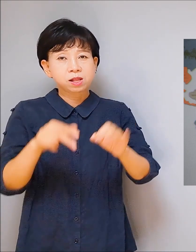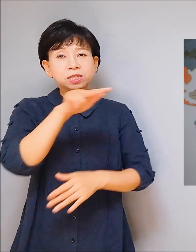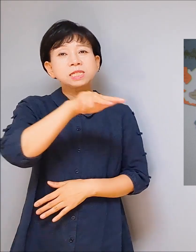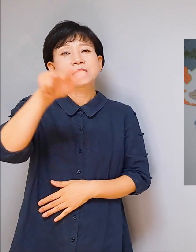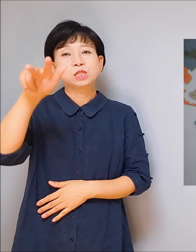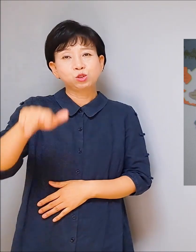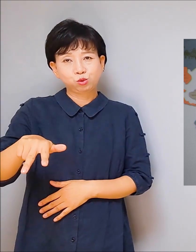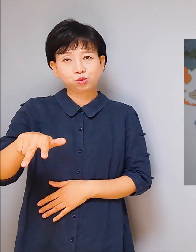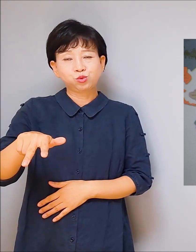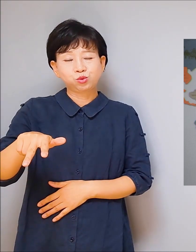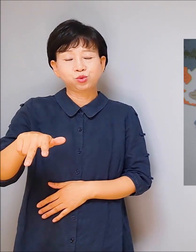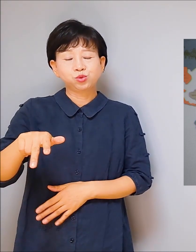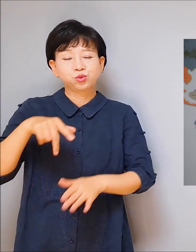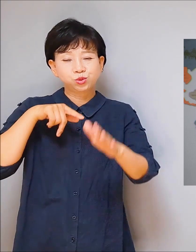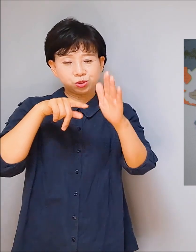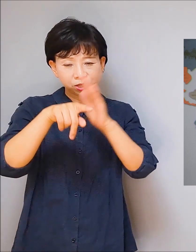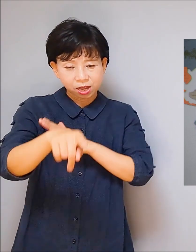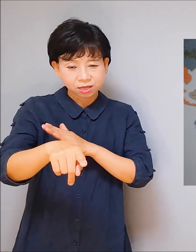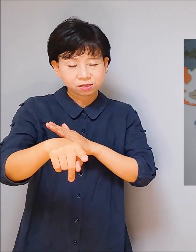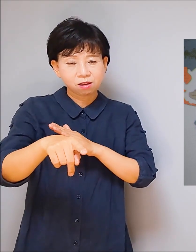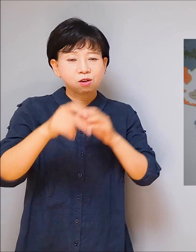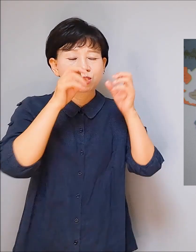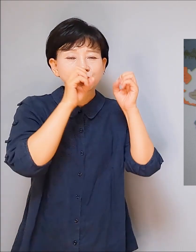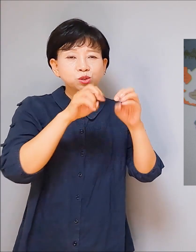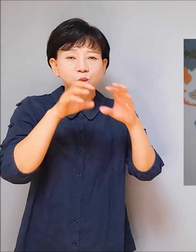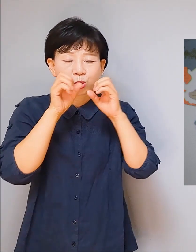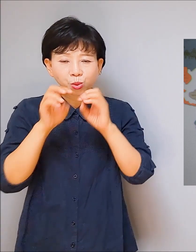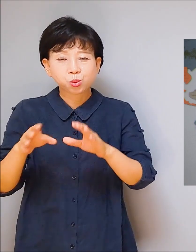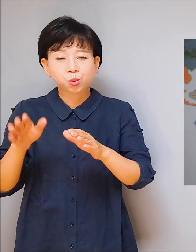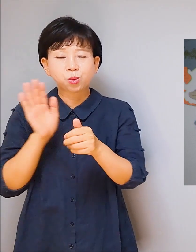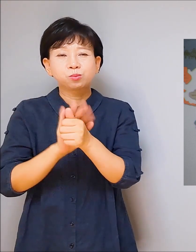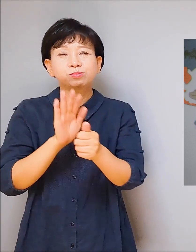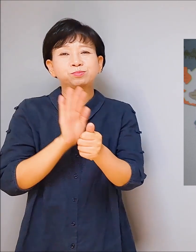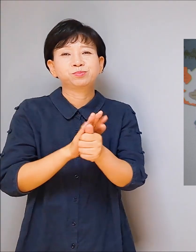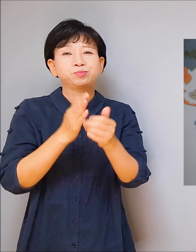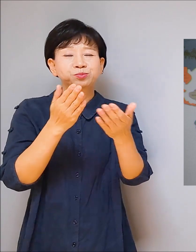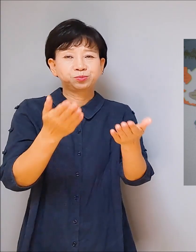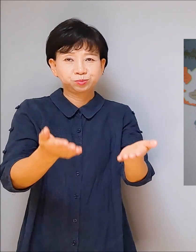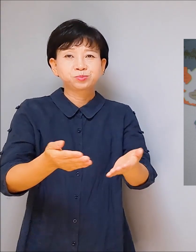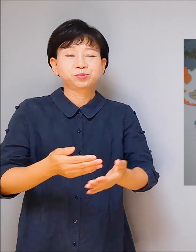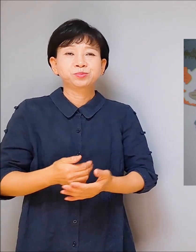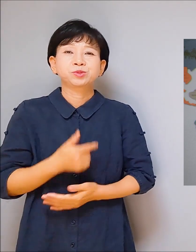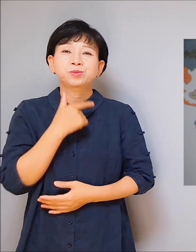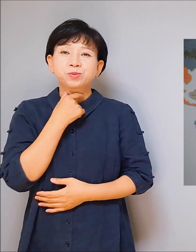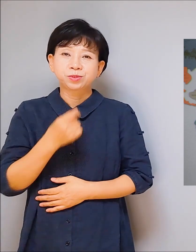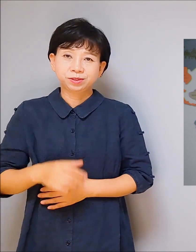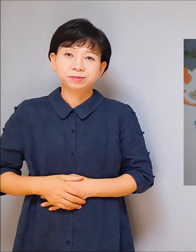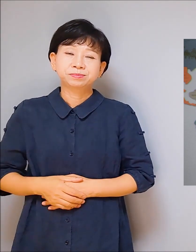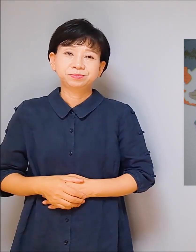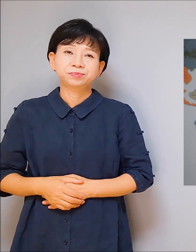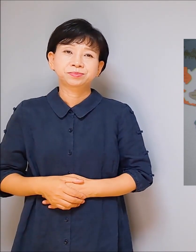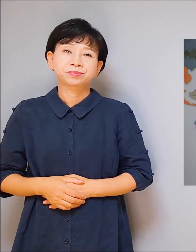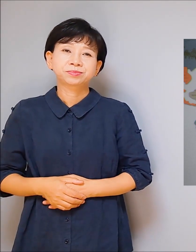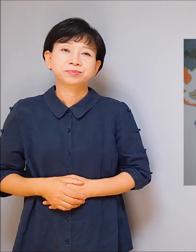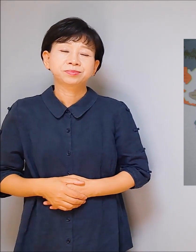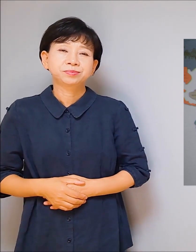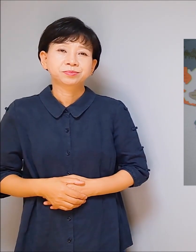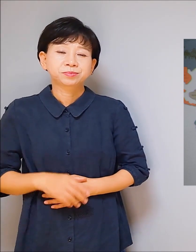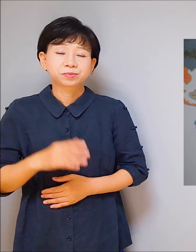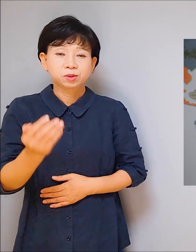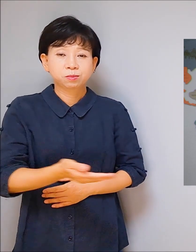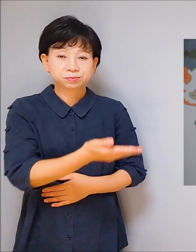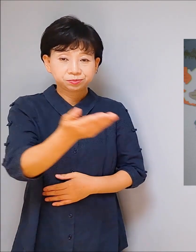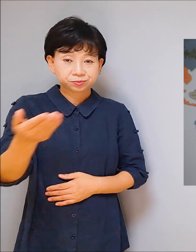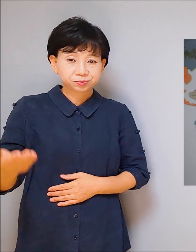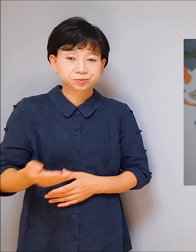가서 저희들이 또 전도해드리고 이런 식으로 선교, 전도, 구제에 힘쓰도록 하겠습니다. 우리